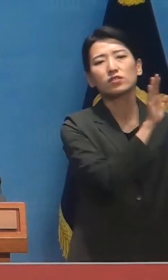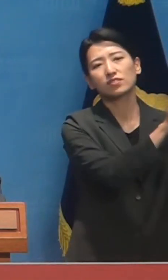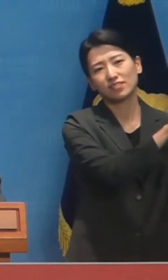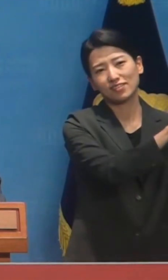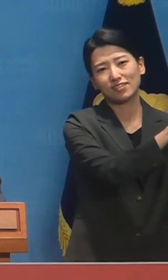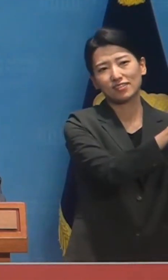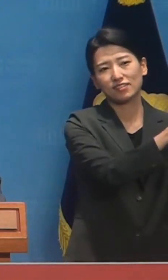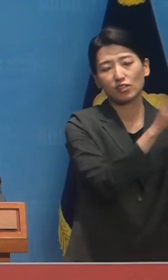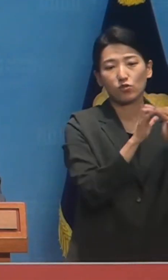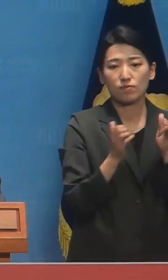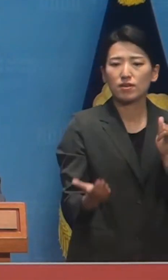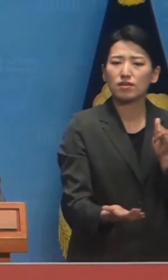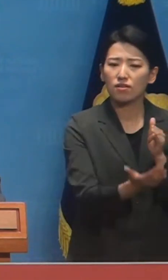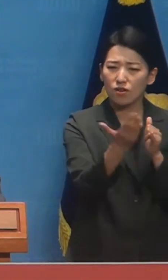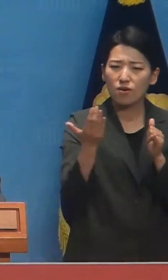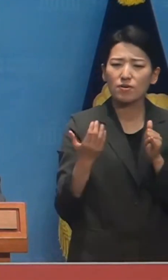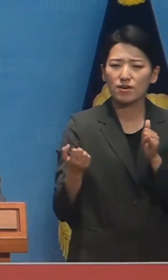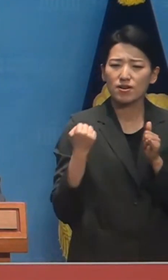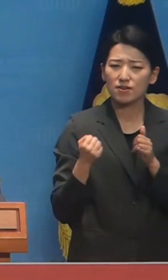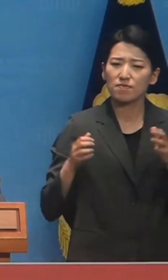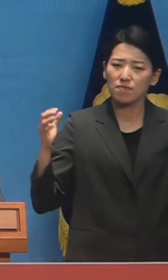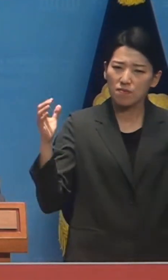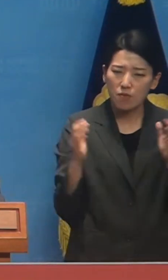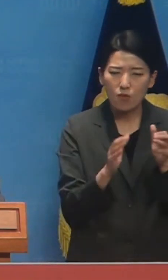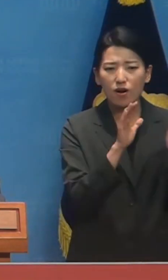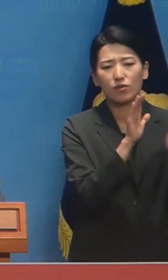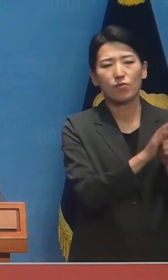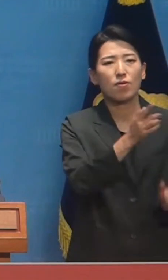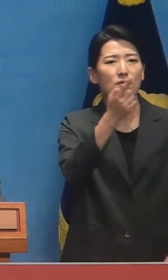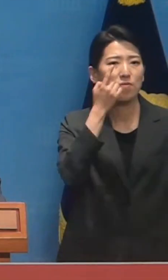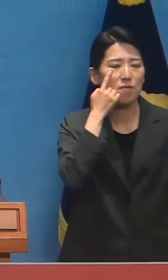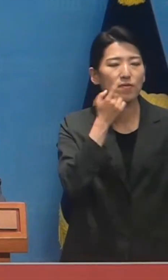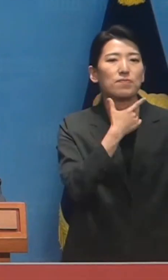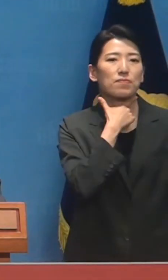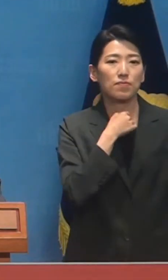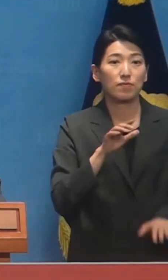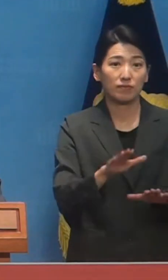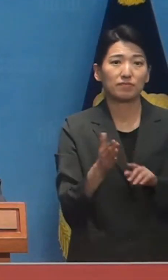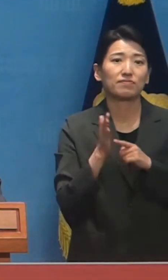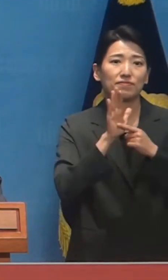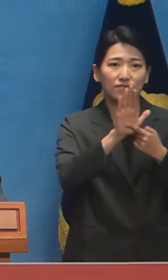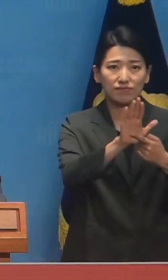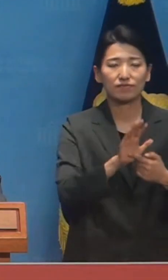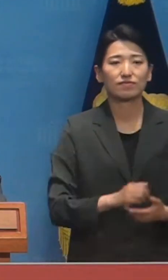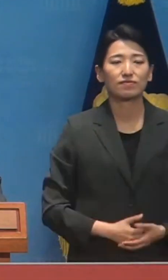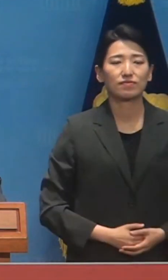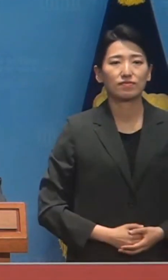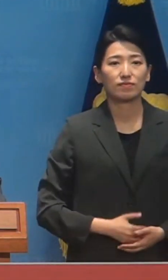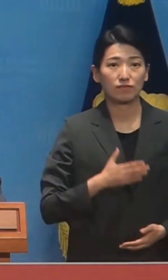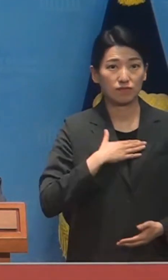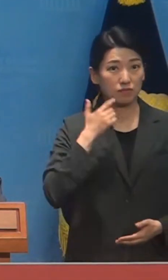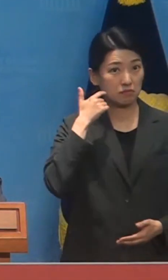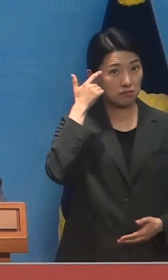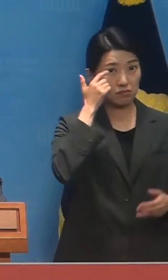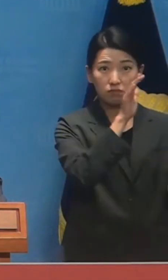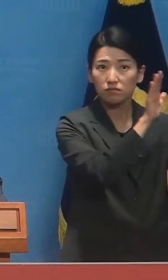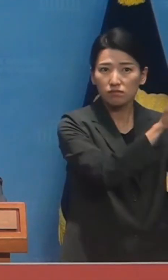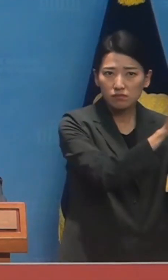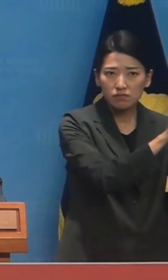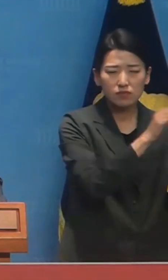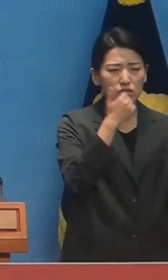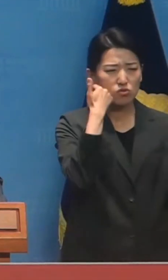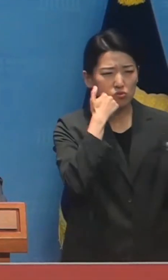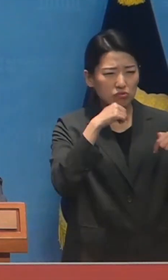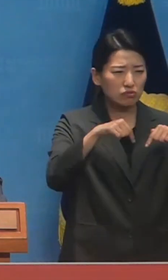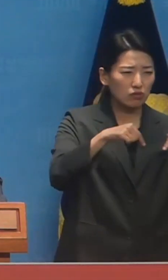국민과 함께 뜻을 모으고자 마련한 자리입니다. 우리의 지지는 특정 정파를